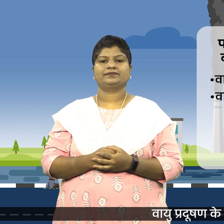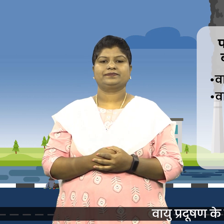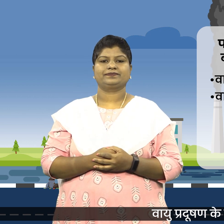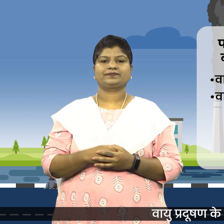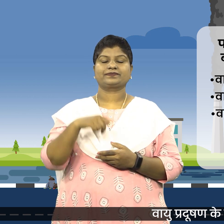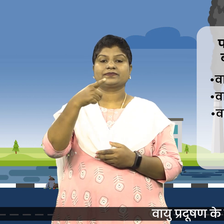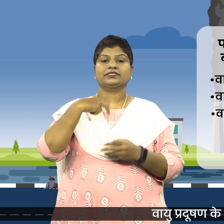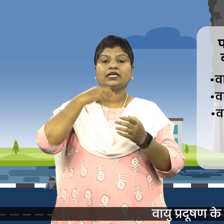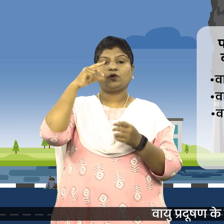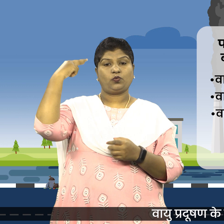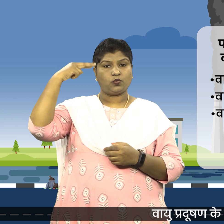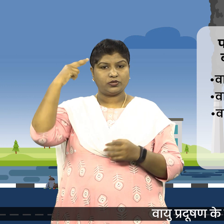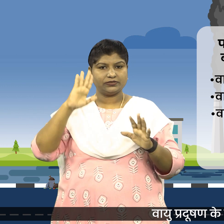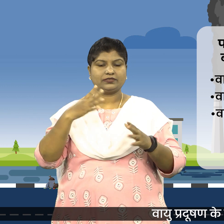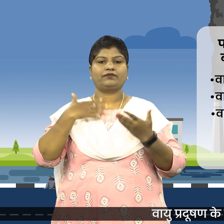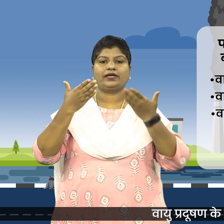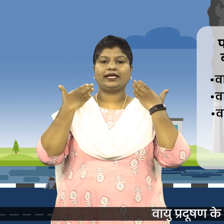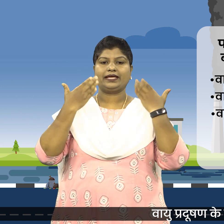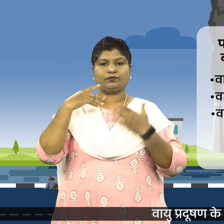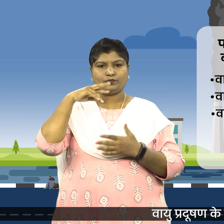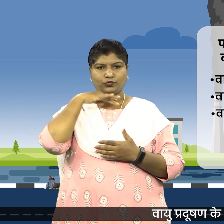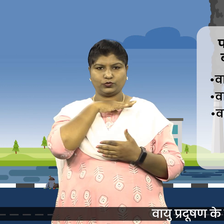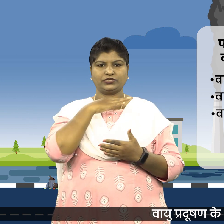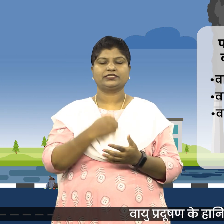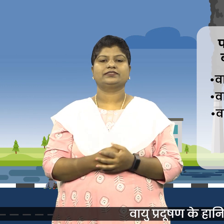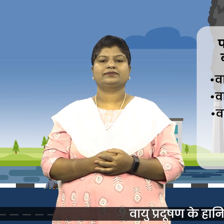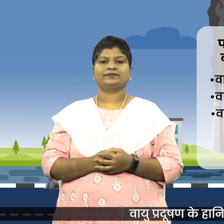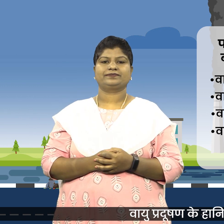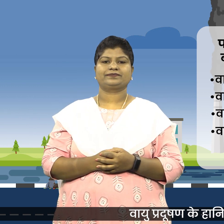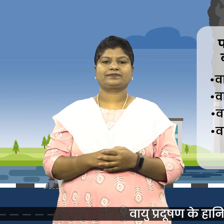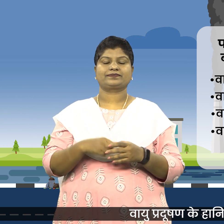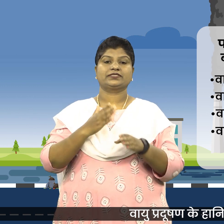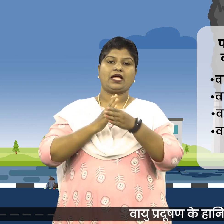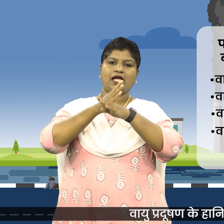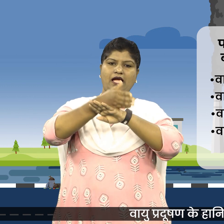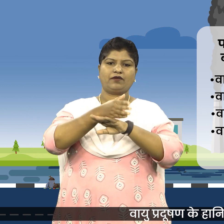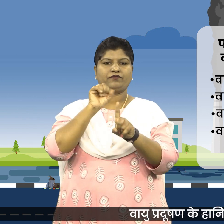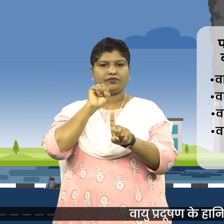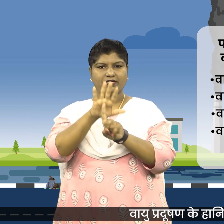वायु प्रदूषण के कारण, वायु प्रदूषण के हानिकारक प्रभाव,